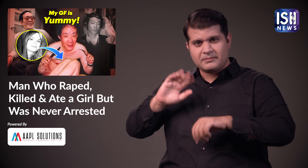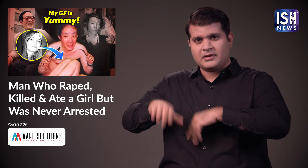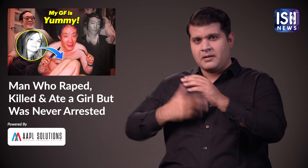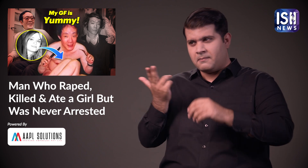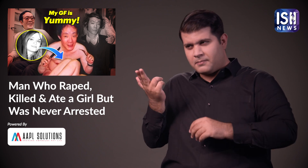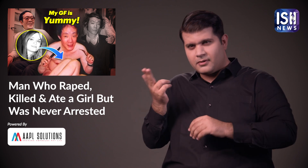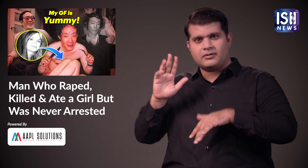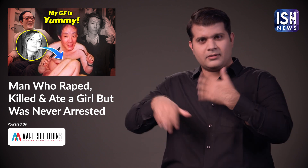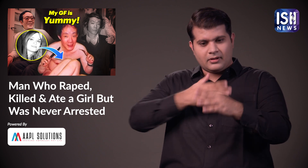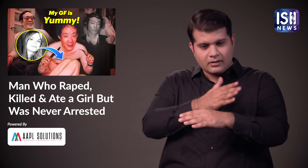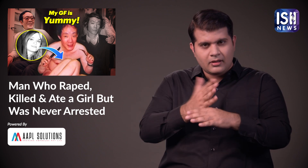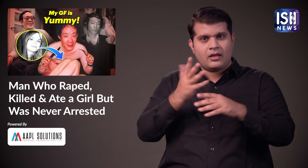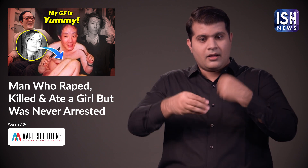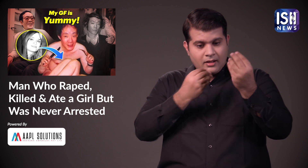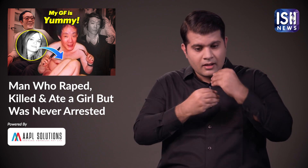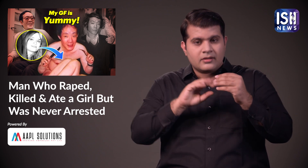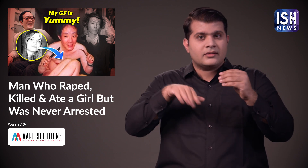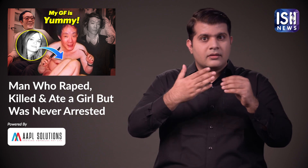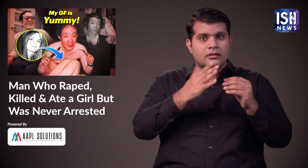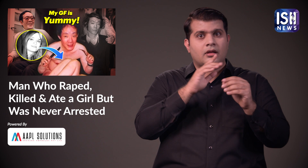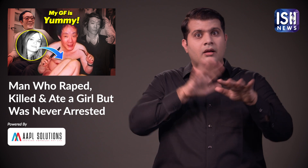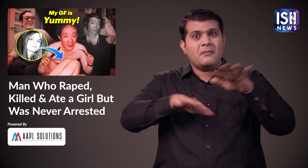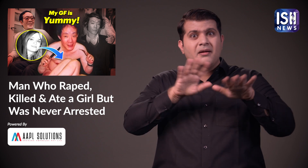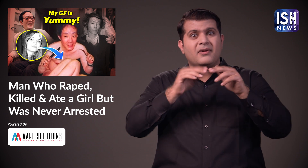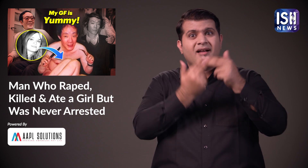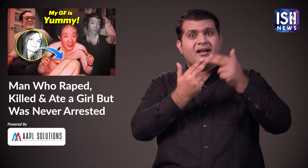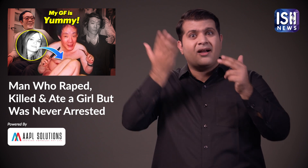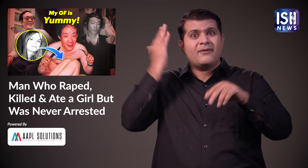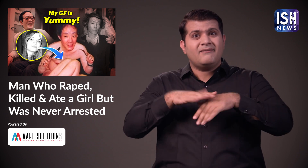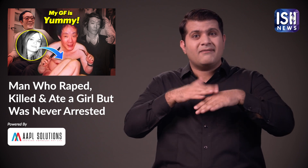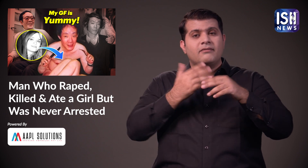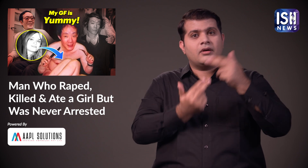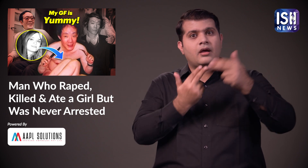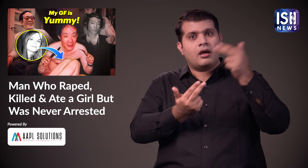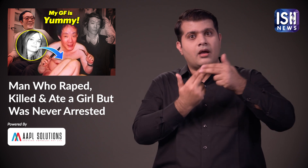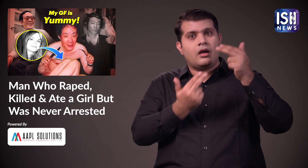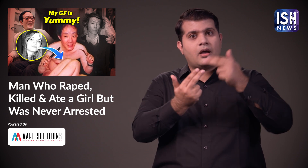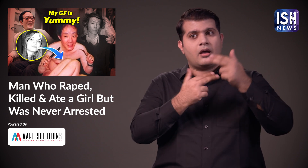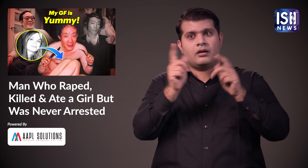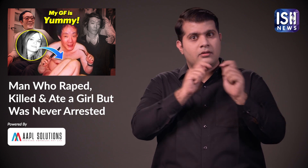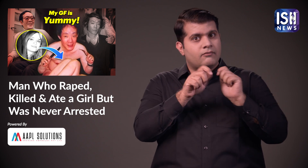पूर्ण अपराध कैसे किया। उसने अपराध का सटीक विवरण बताते हुए कई इंटरव्यू